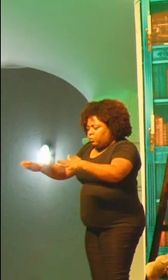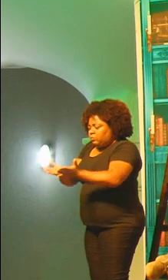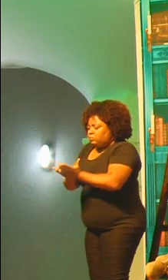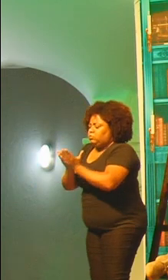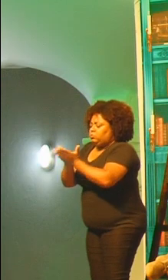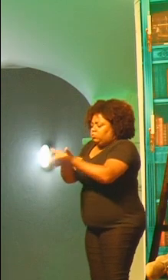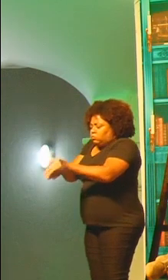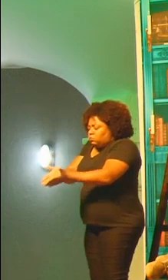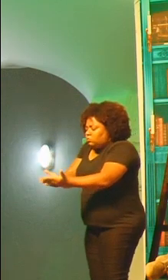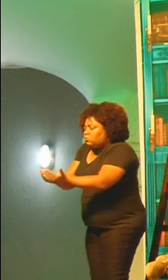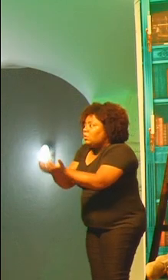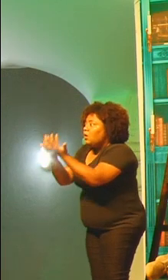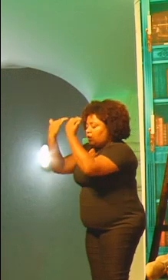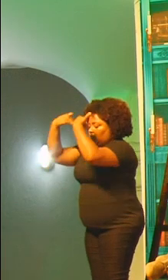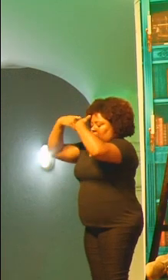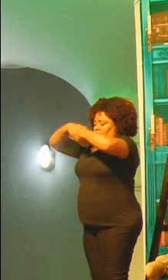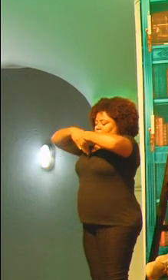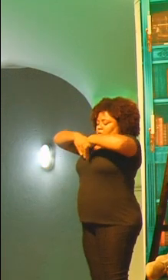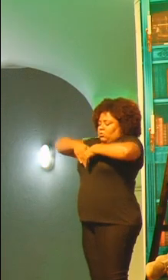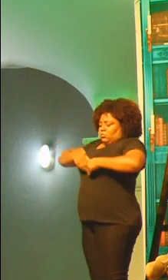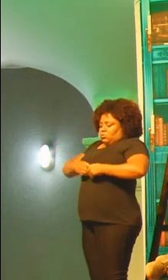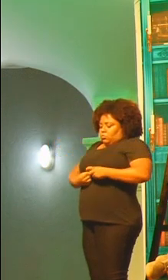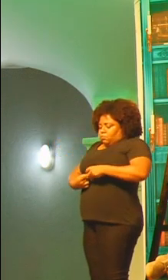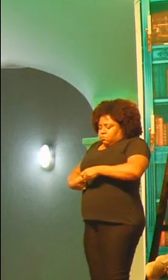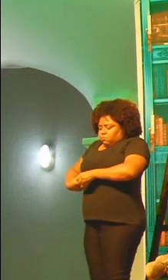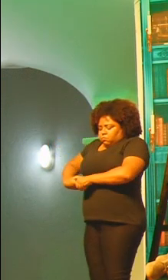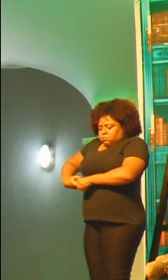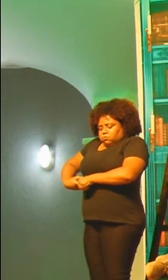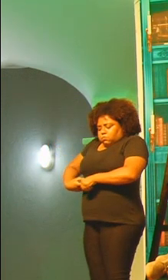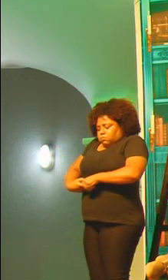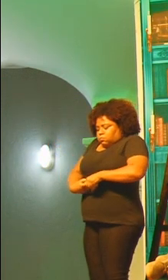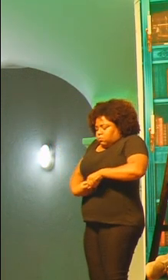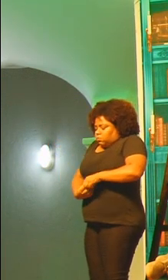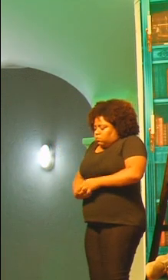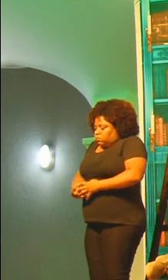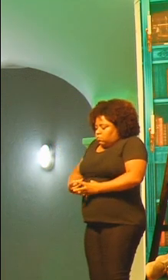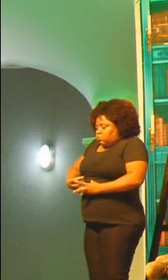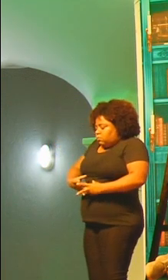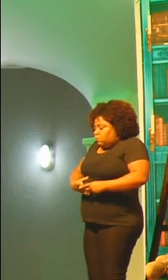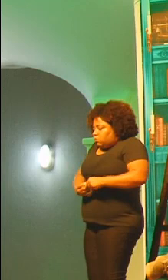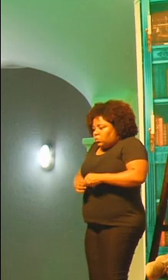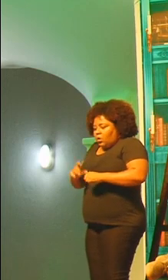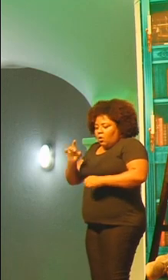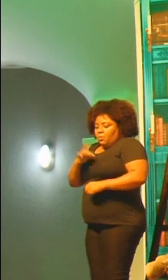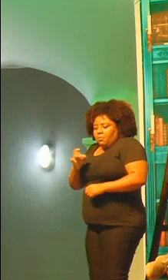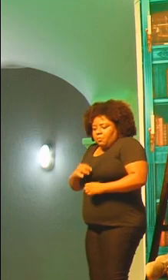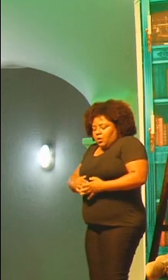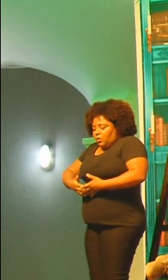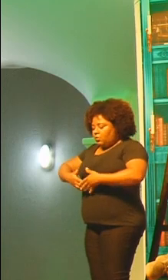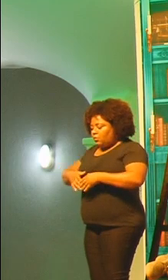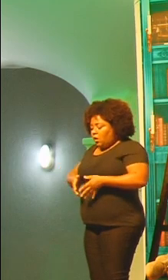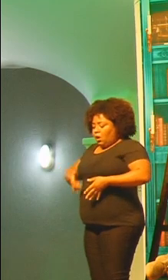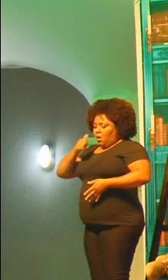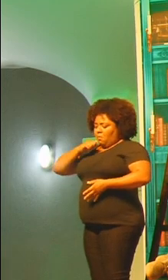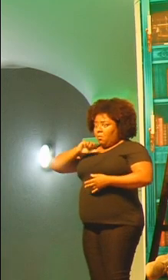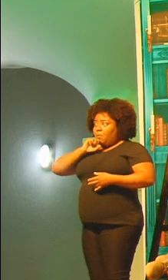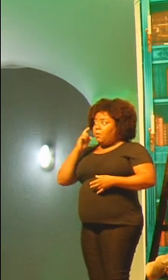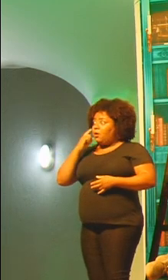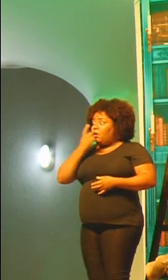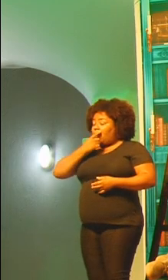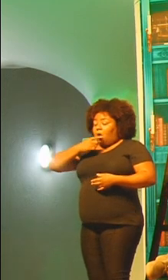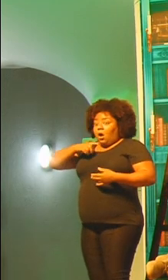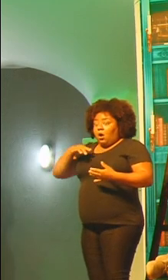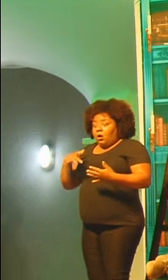me envolvia no ventre materno. O medo estava nos olhos de minha mãe na hora do parto, nas suas mãos, nas